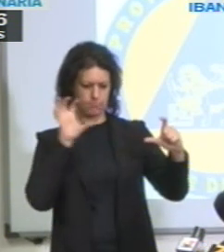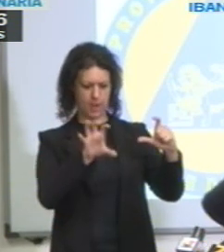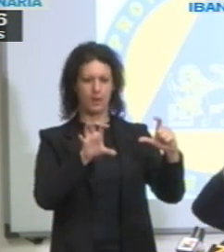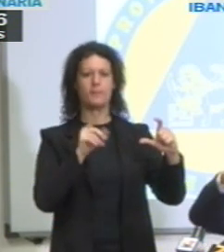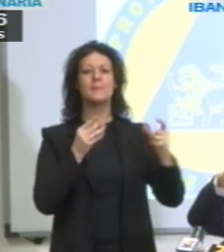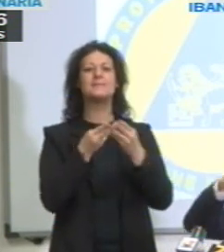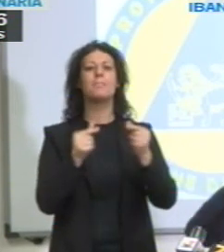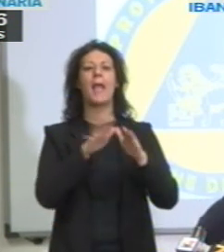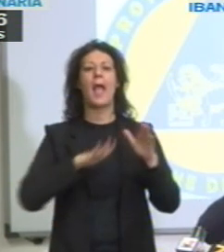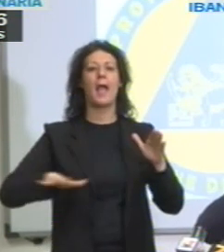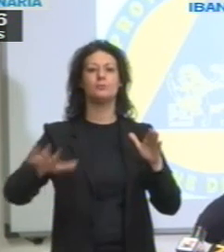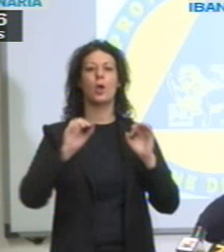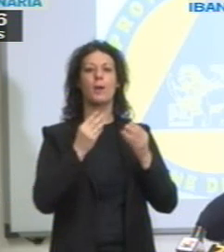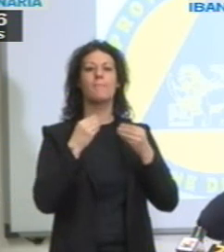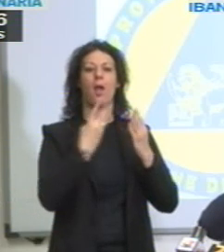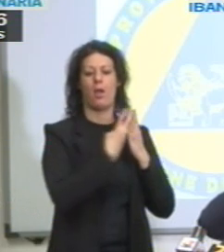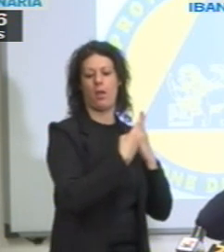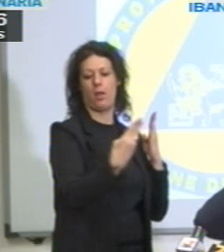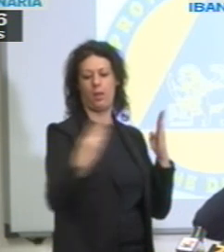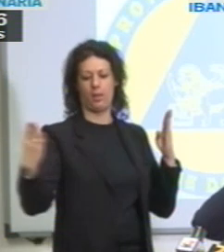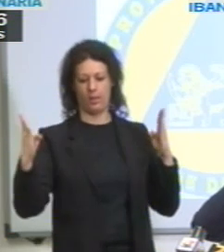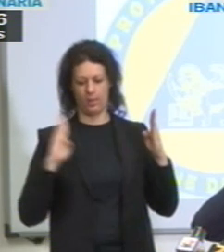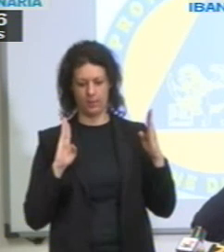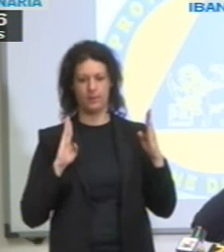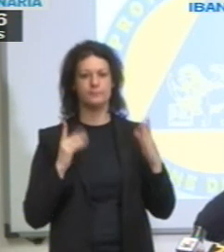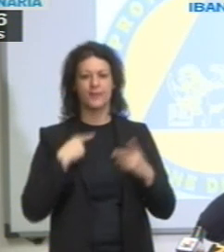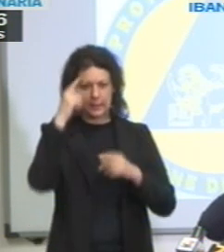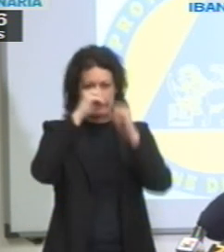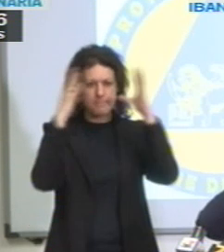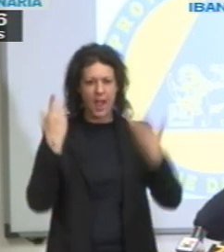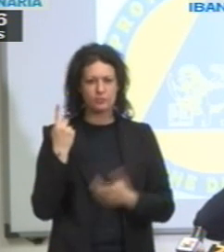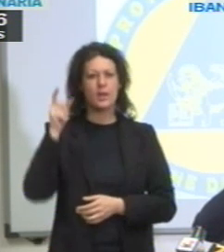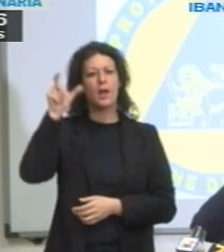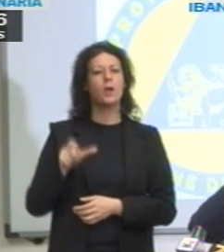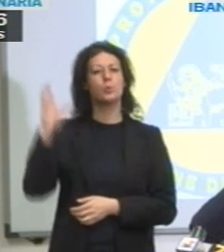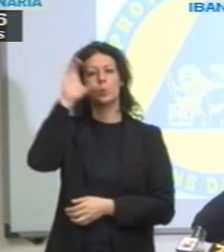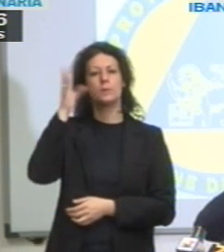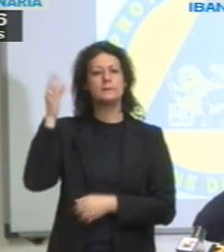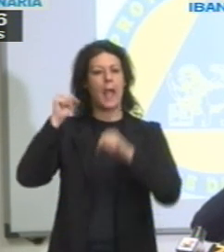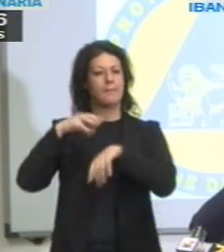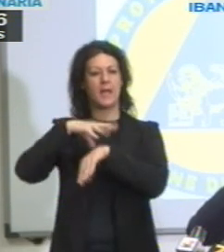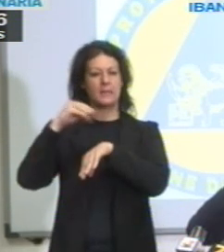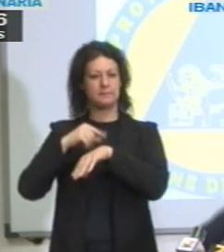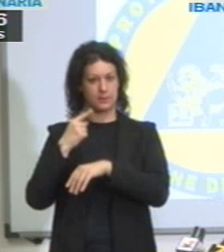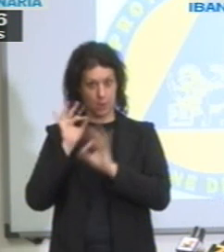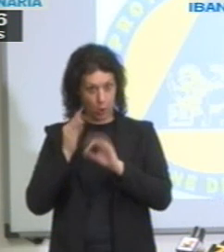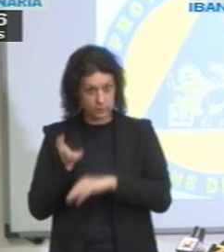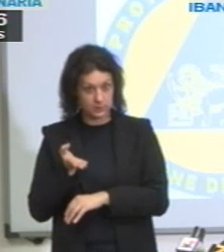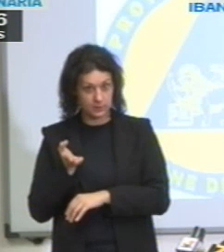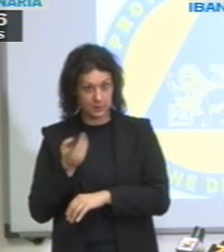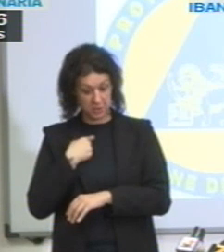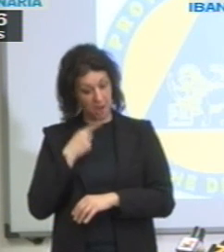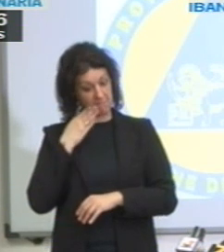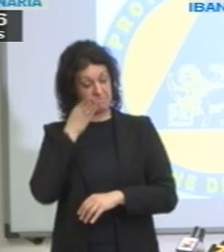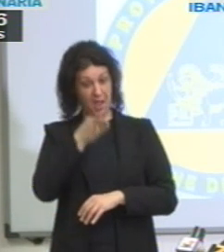della spiaggia, con tutti i box. Voi immaginate cosa può decidere di fare in vacanza un turista e dice ma non ho capito, vado via dal freddo quando andrò su un